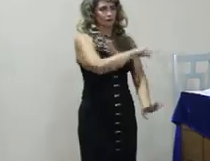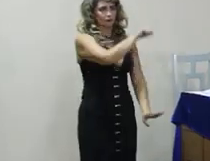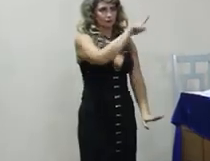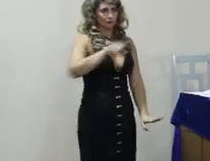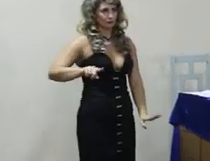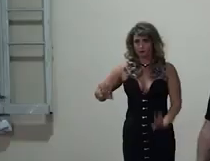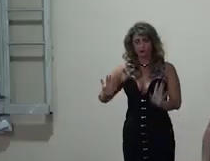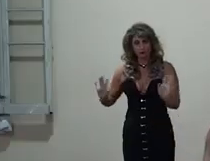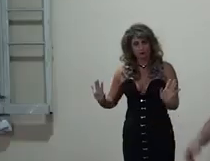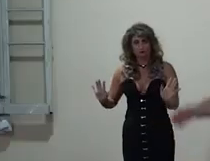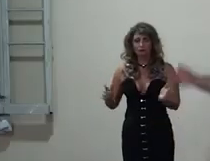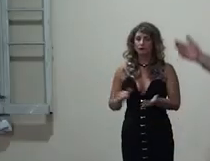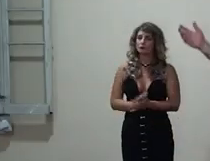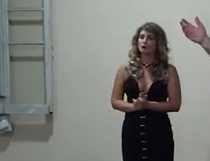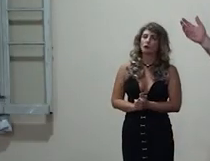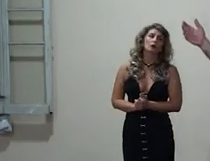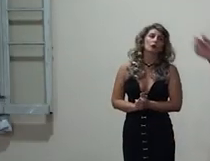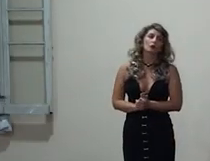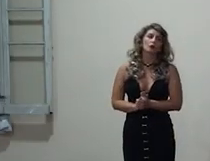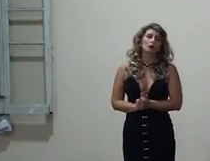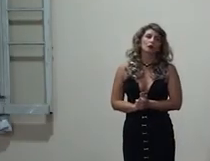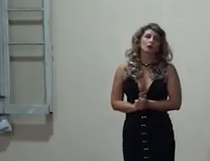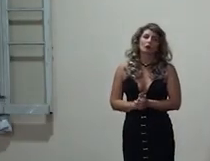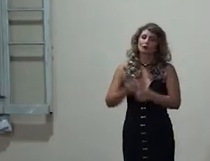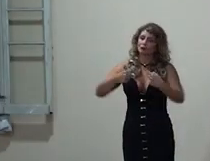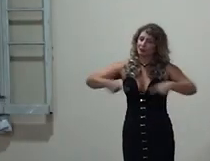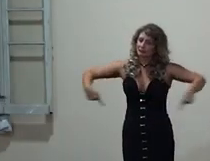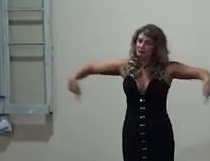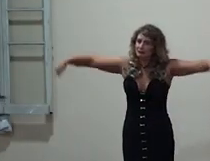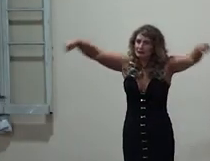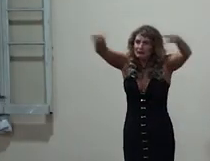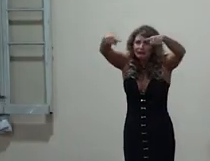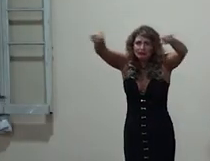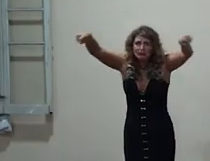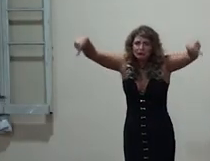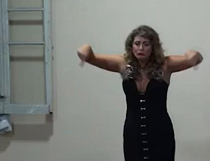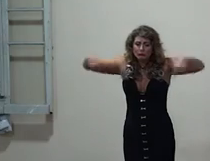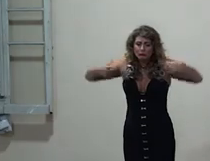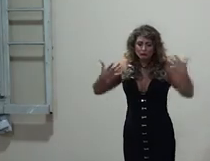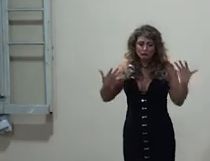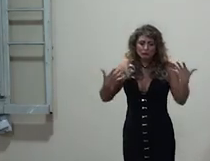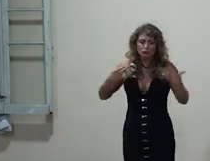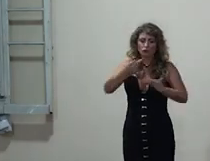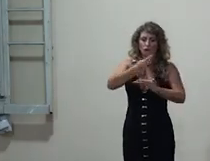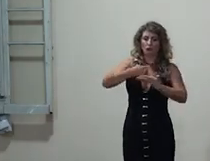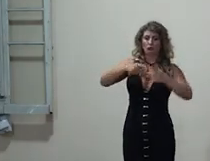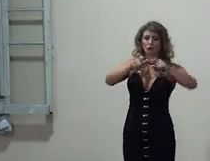projeto. Tá bom, ficamos lá com aquela enormidade, mas